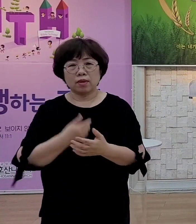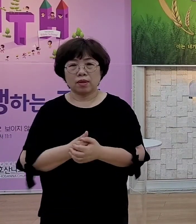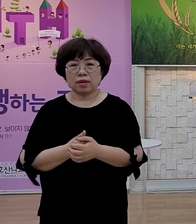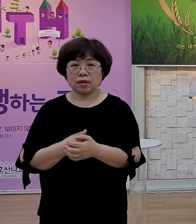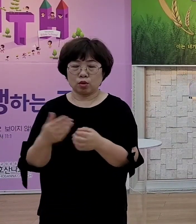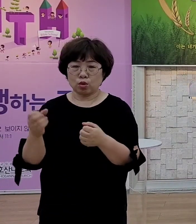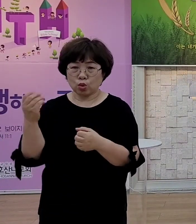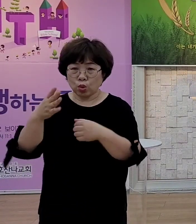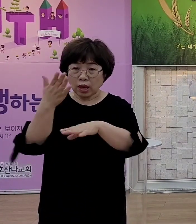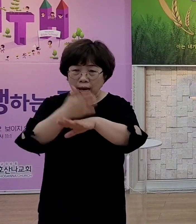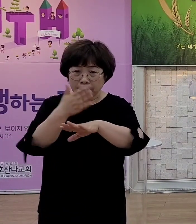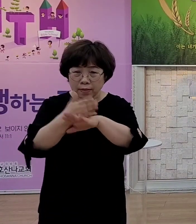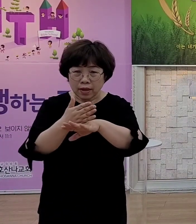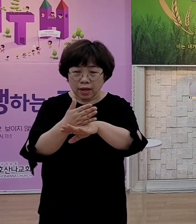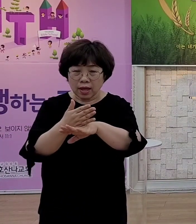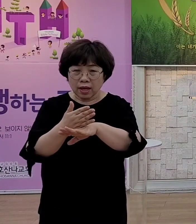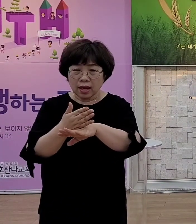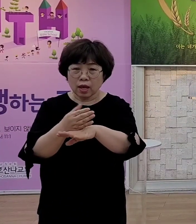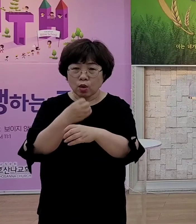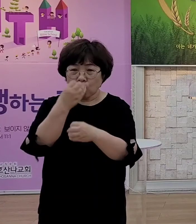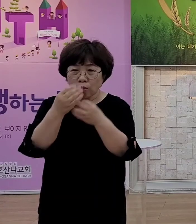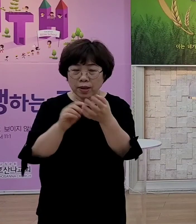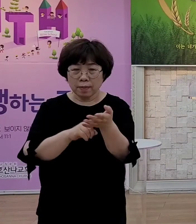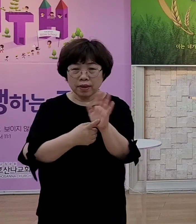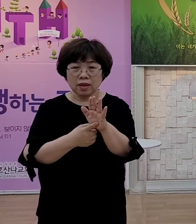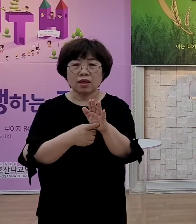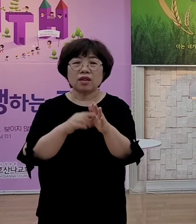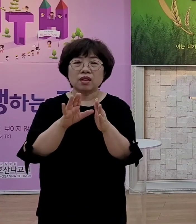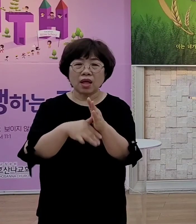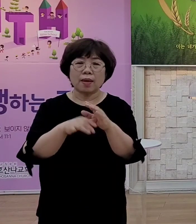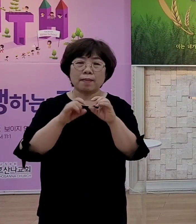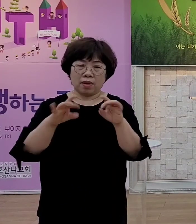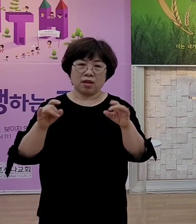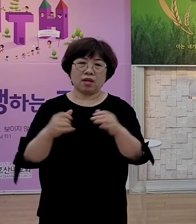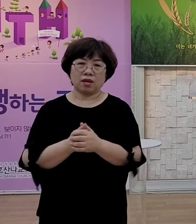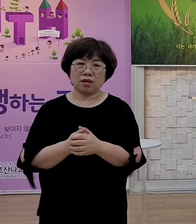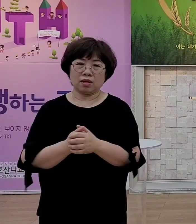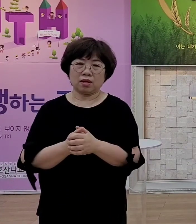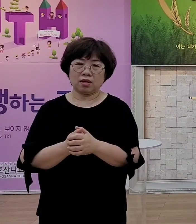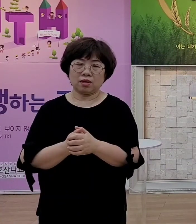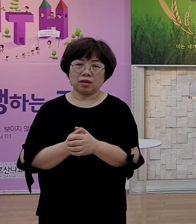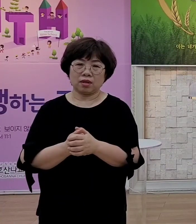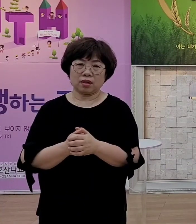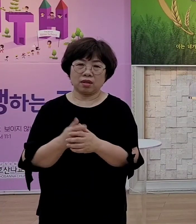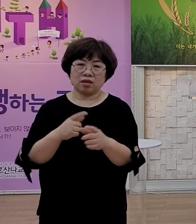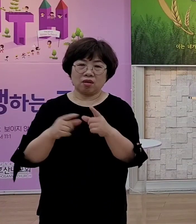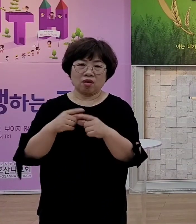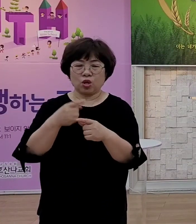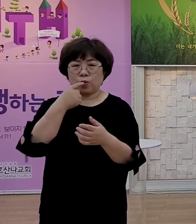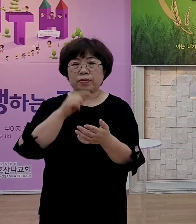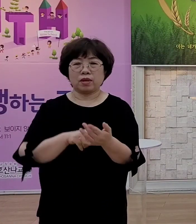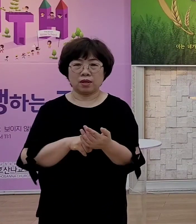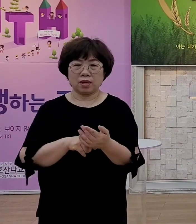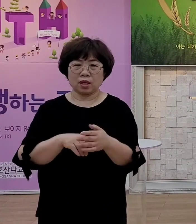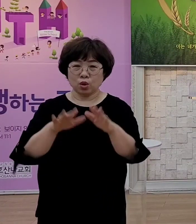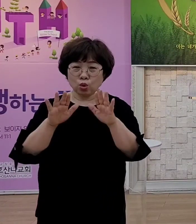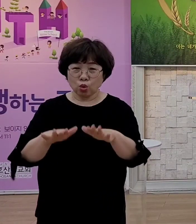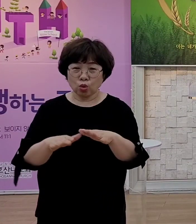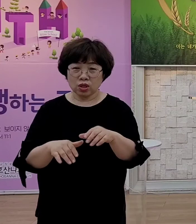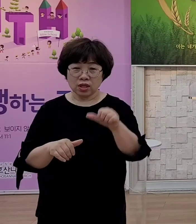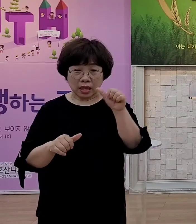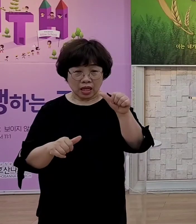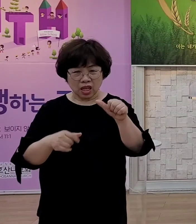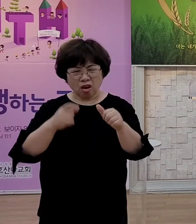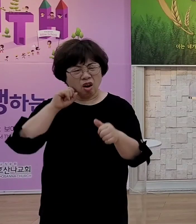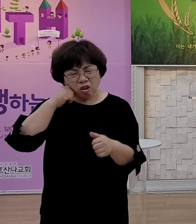이 감사하면 할수록 여러분 내일 또 5가지 한번 적어보세요. 오늘은 5가지가 어려웠어요. 근데 내일은 조금 덜